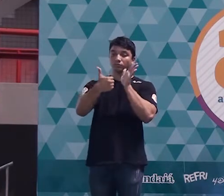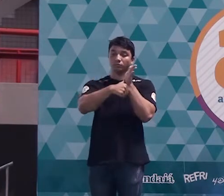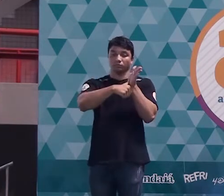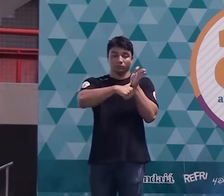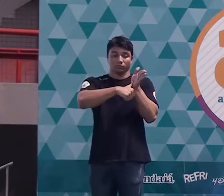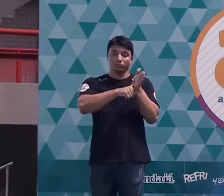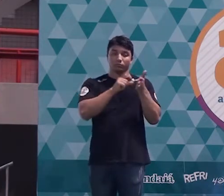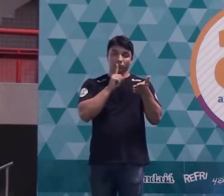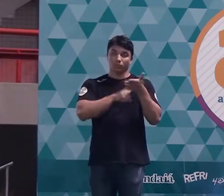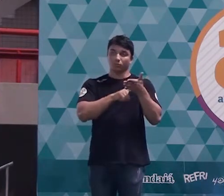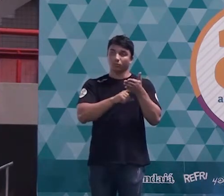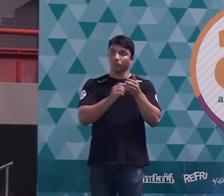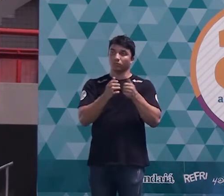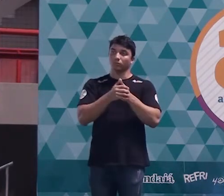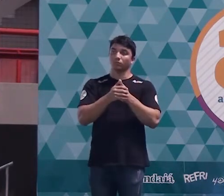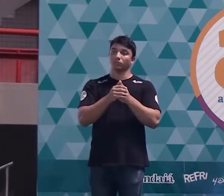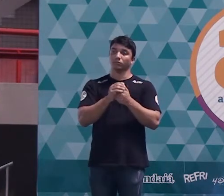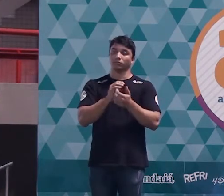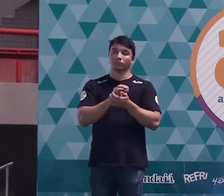dedo em cima do si.